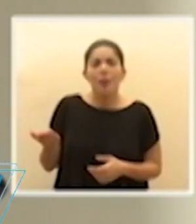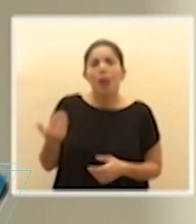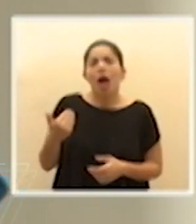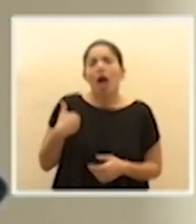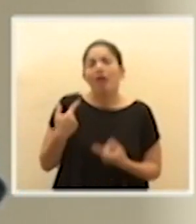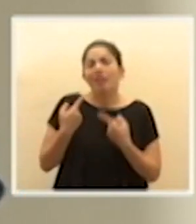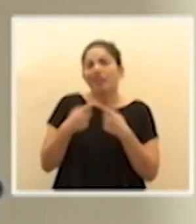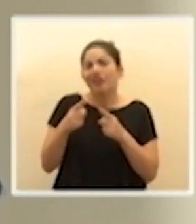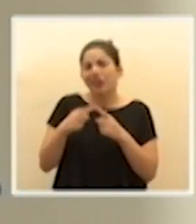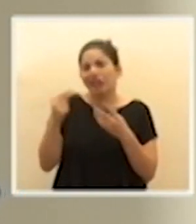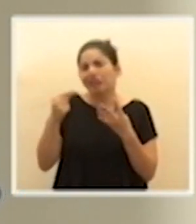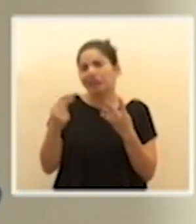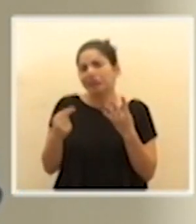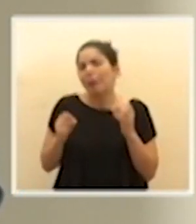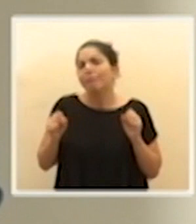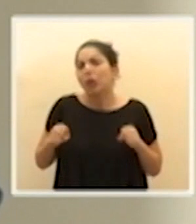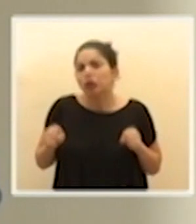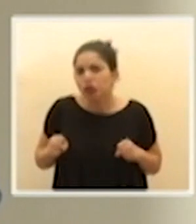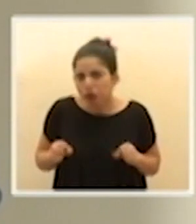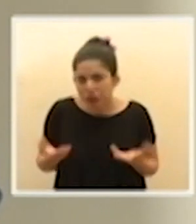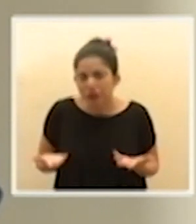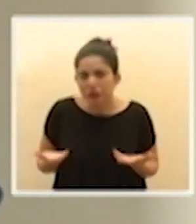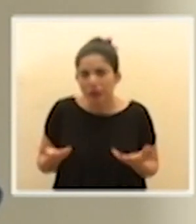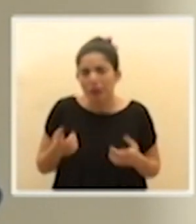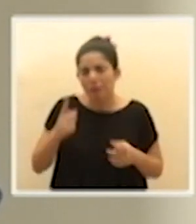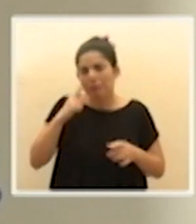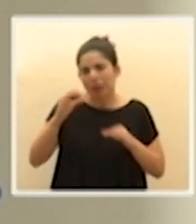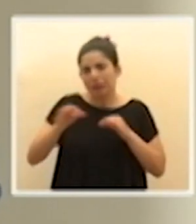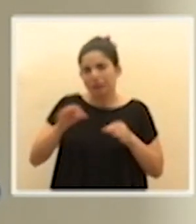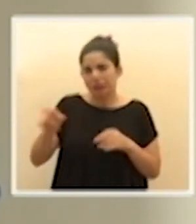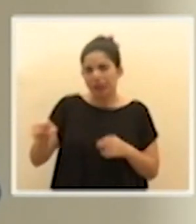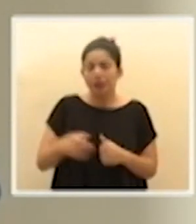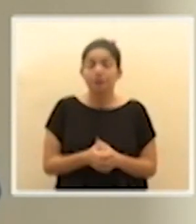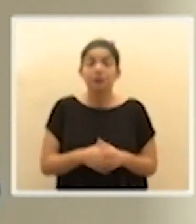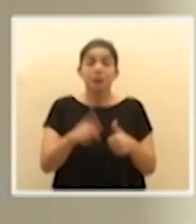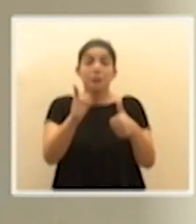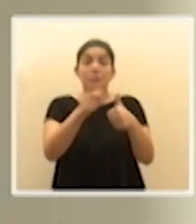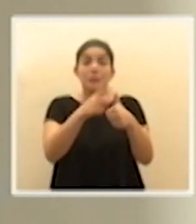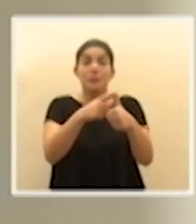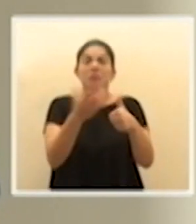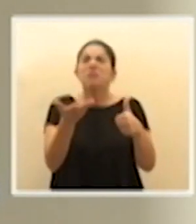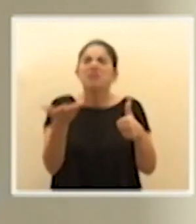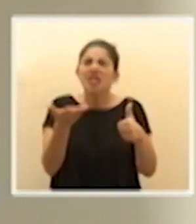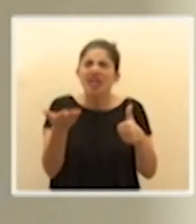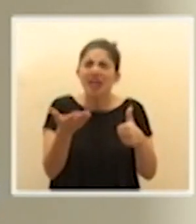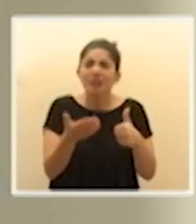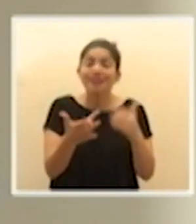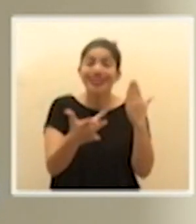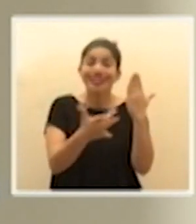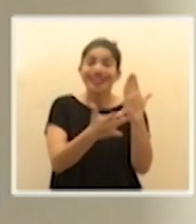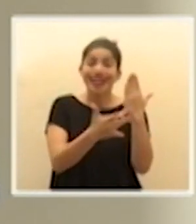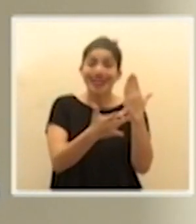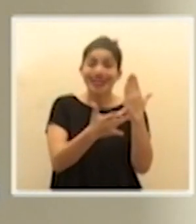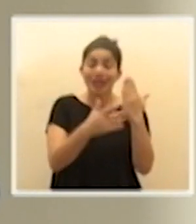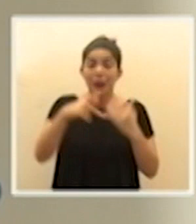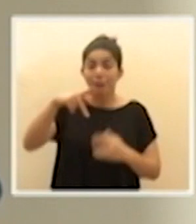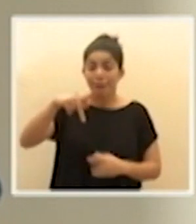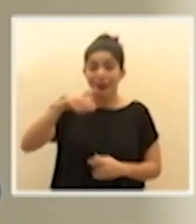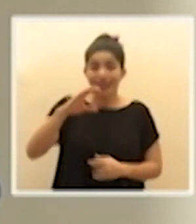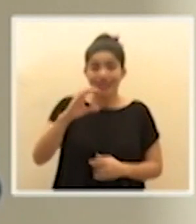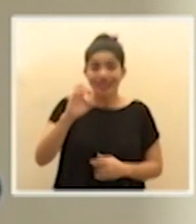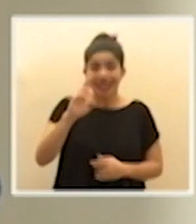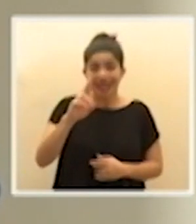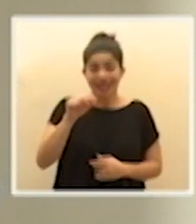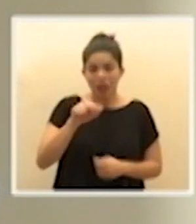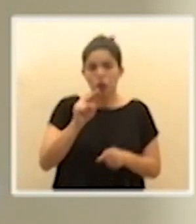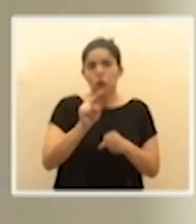hay diferentes posibilidades que pueden explicarlo. La primera es que la técnica del PCR, que es la